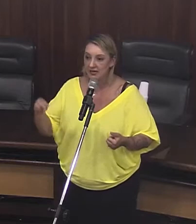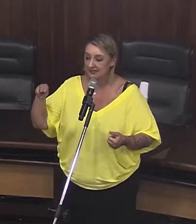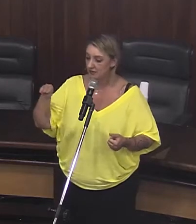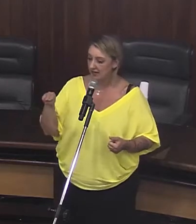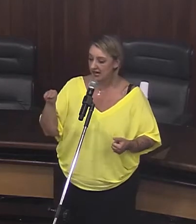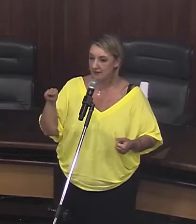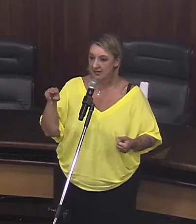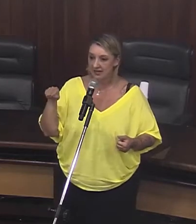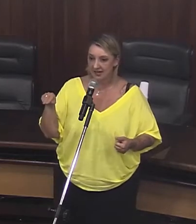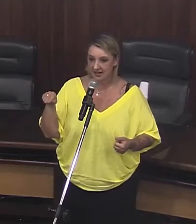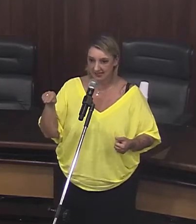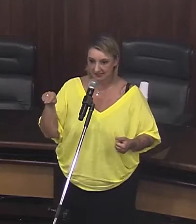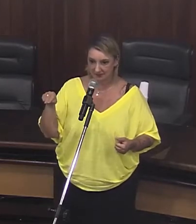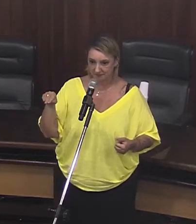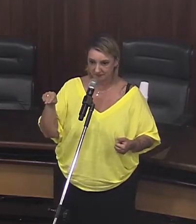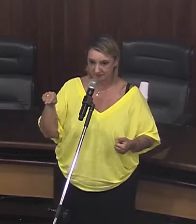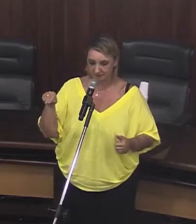Então, M, N.